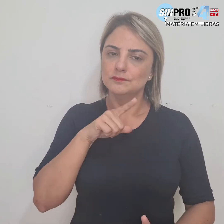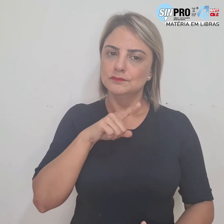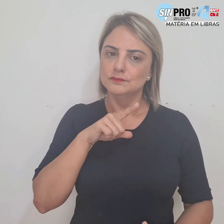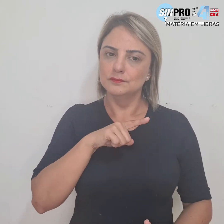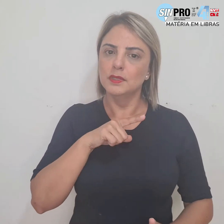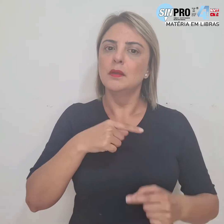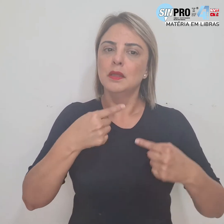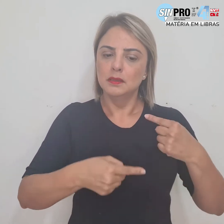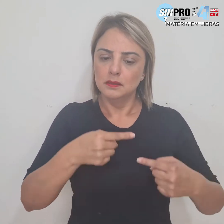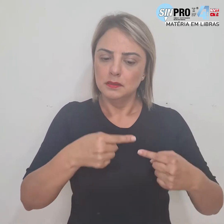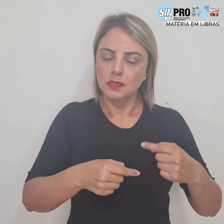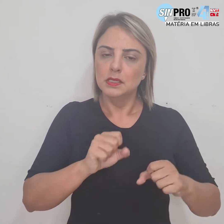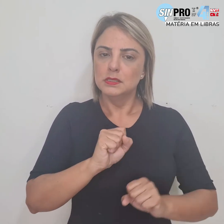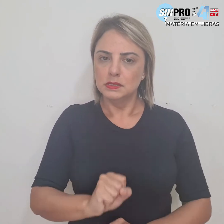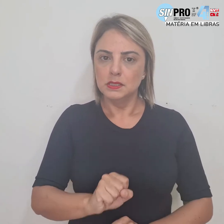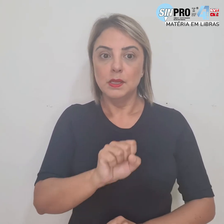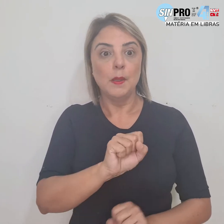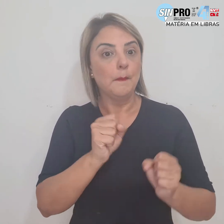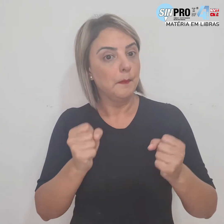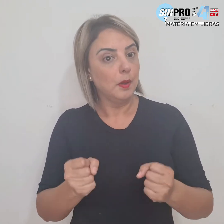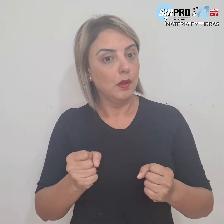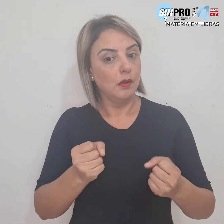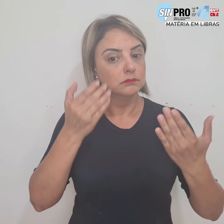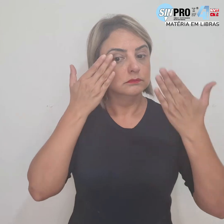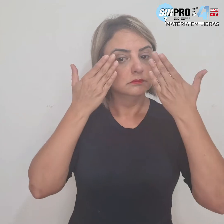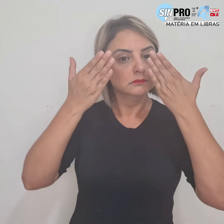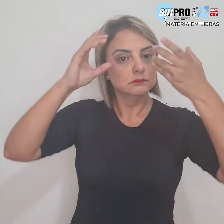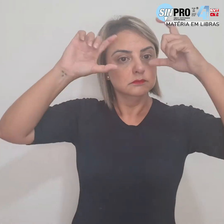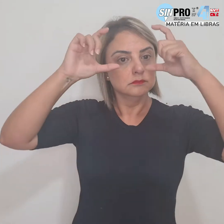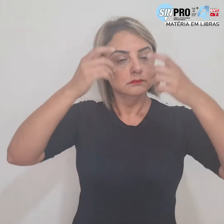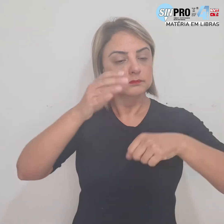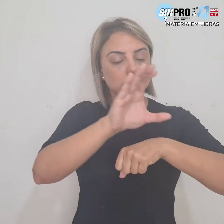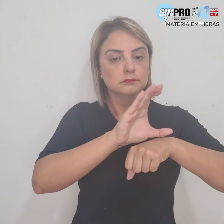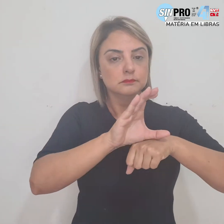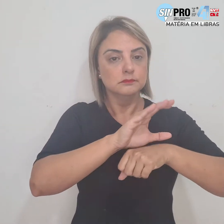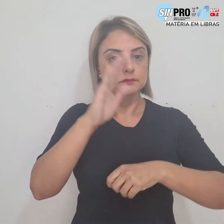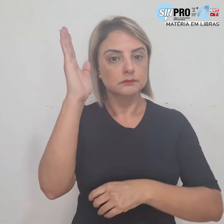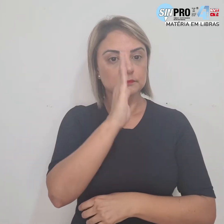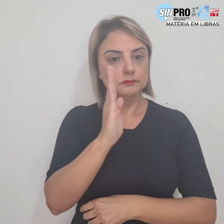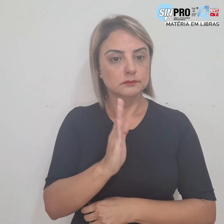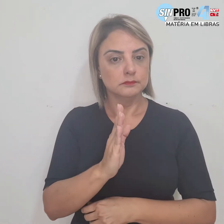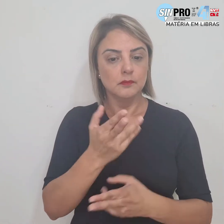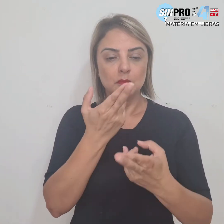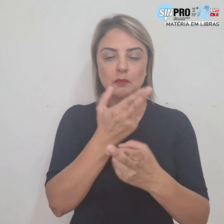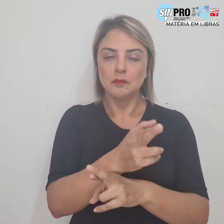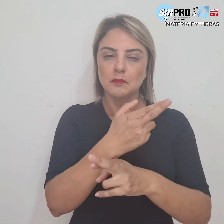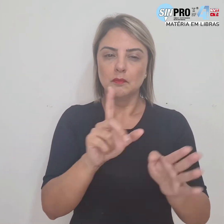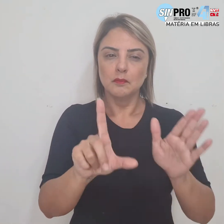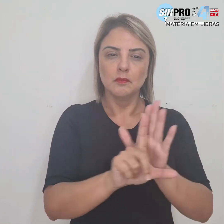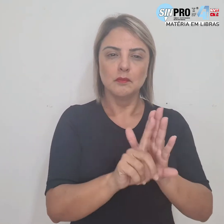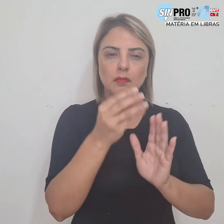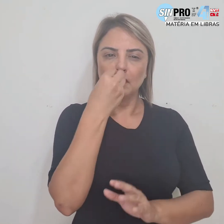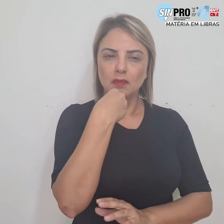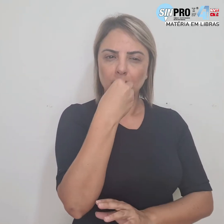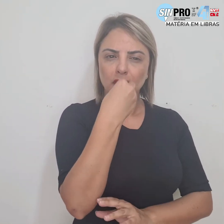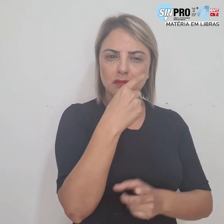também caberia discutir se seria possível, nos parâmetros constitucionais brasileiros, uma reforma que enfraqueça